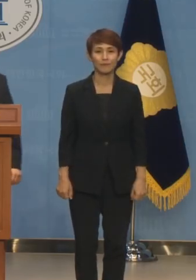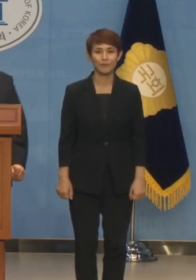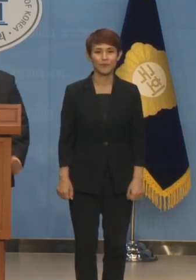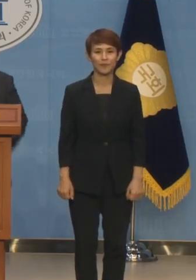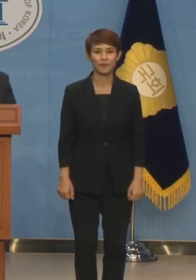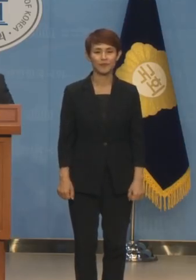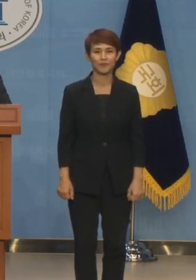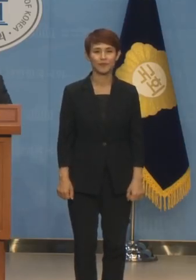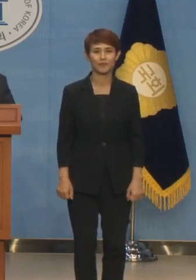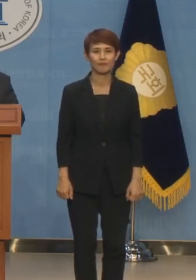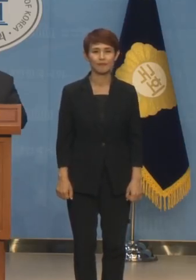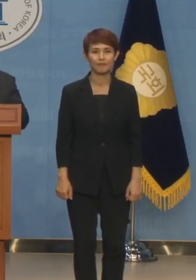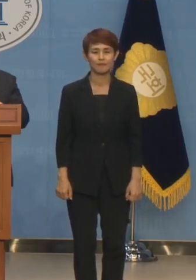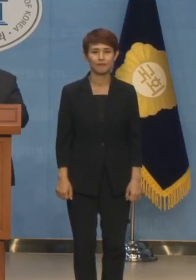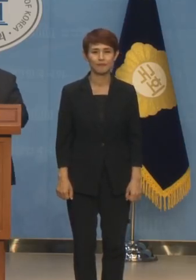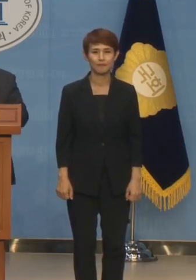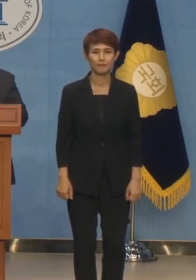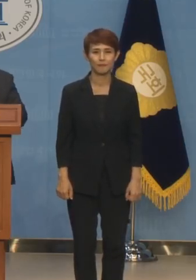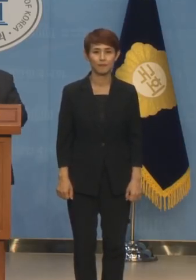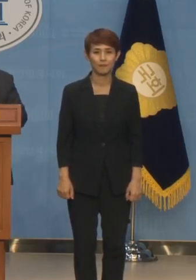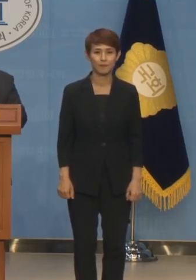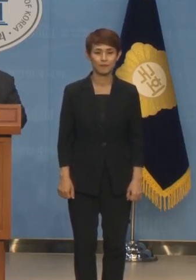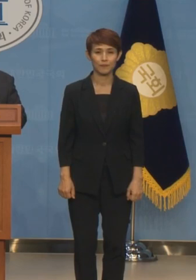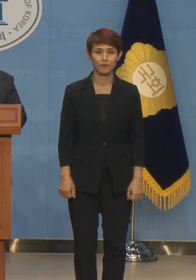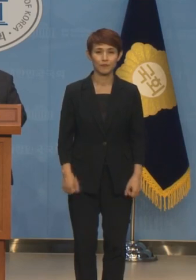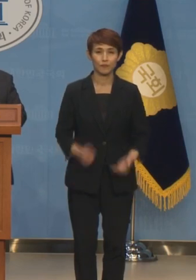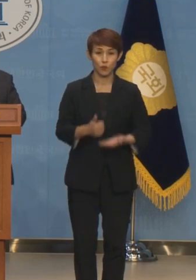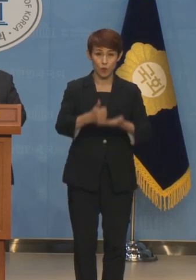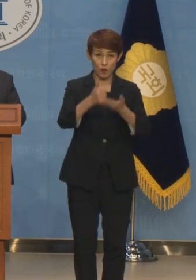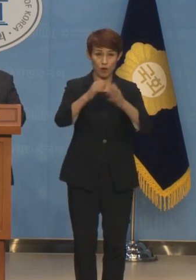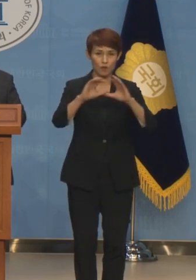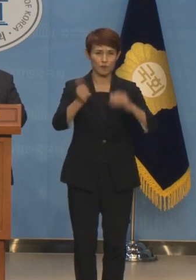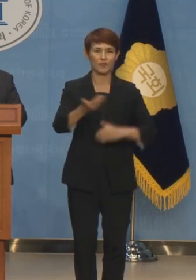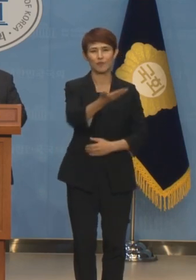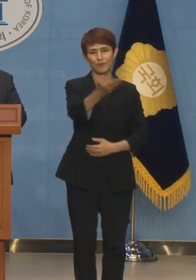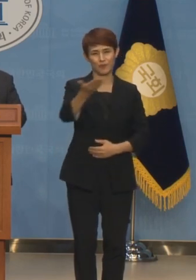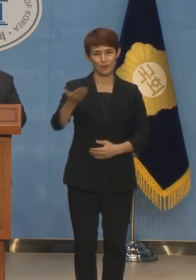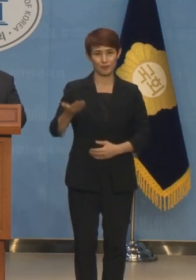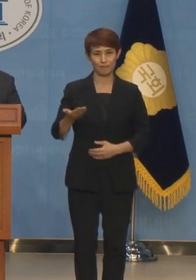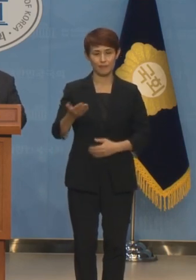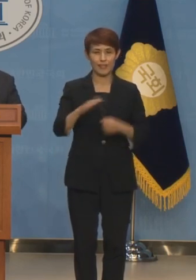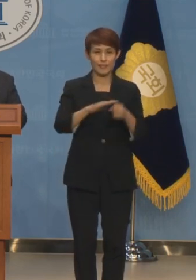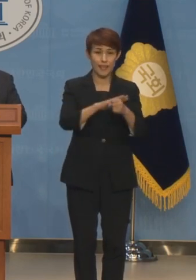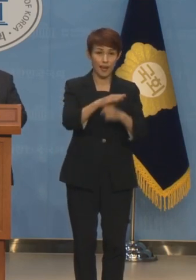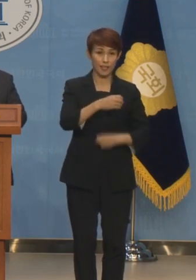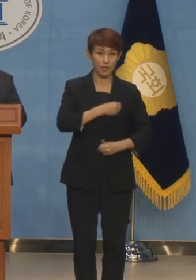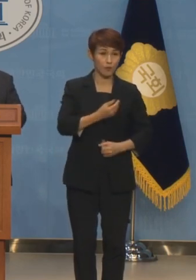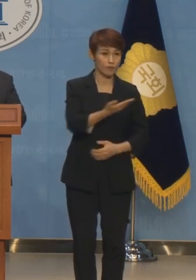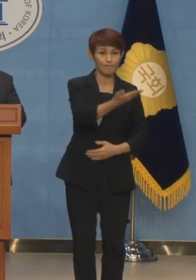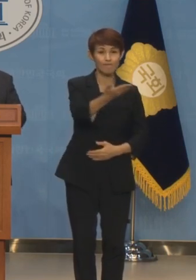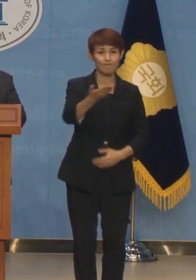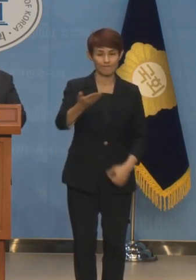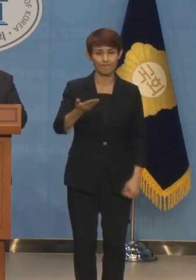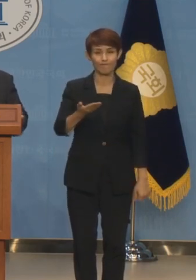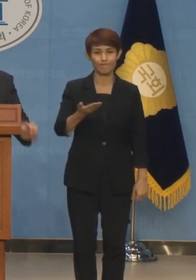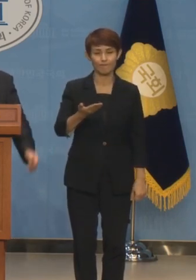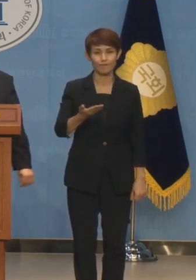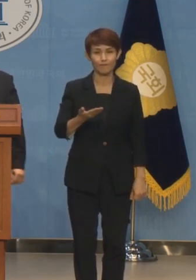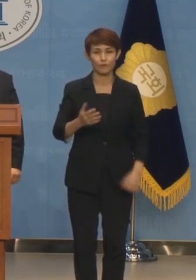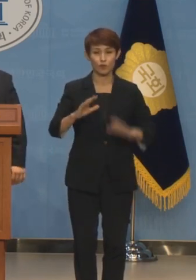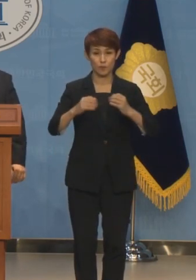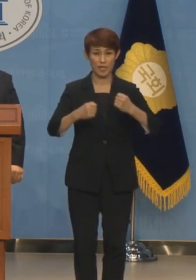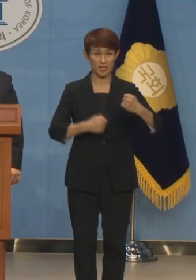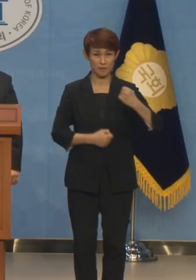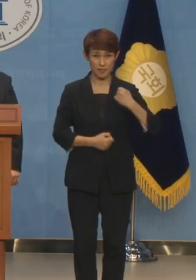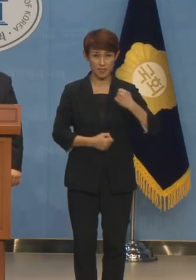네, 시작하겠습니다. 존경하는 국민 여러분, 사랑하는 당원 동지 여러분,